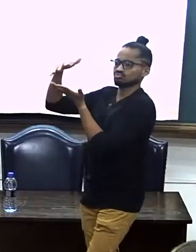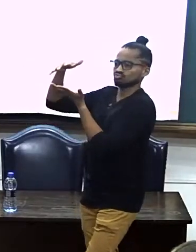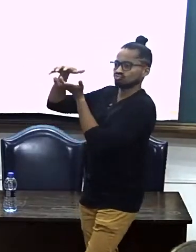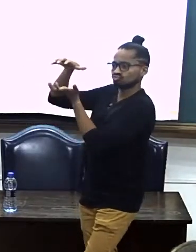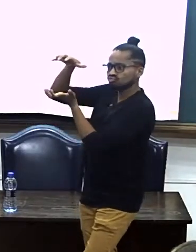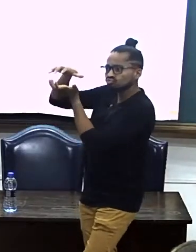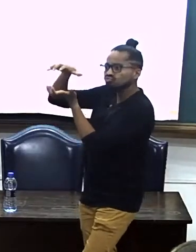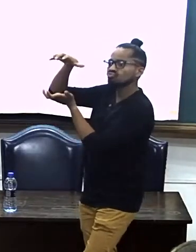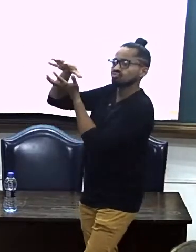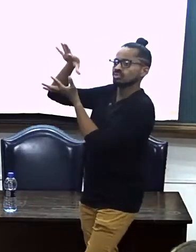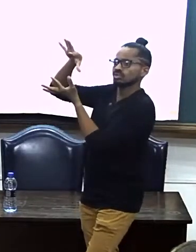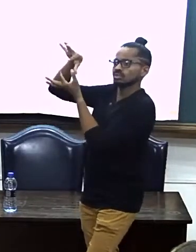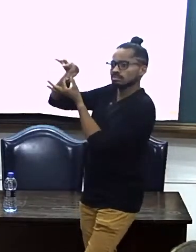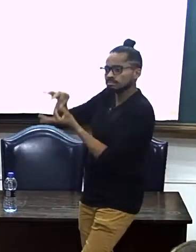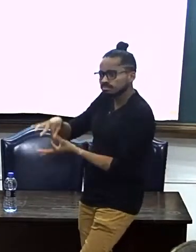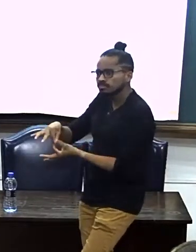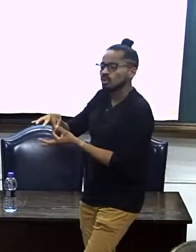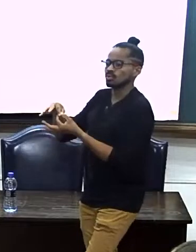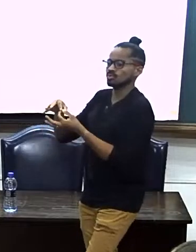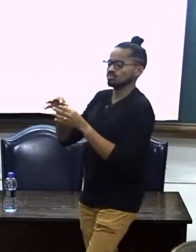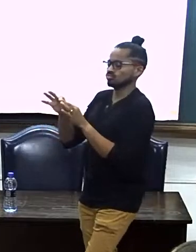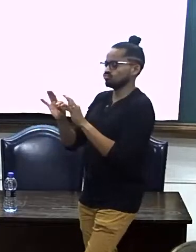metrical structure in the top.